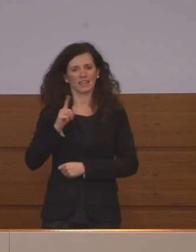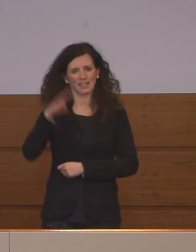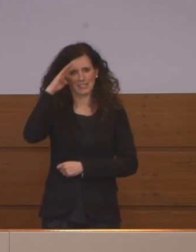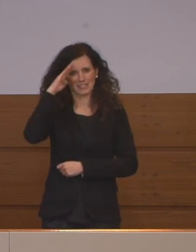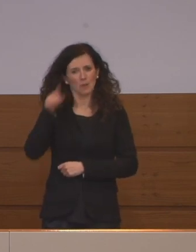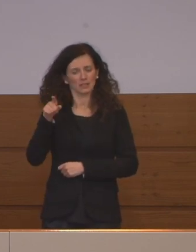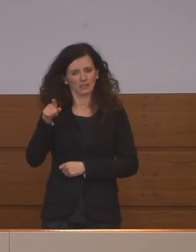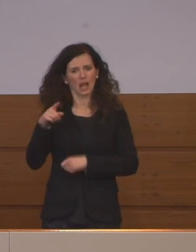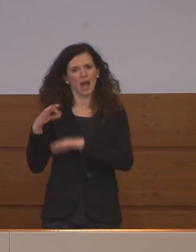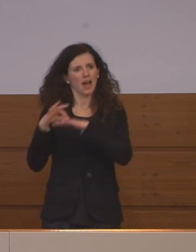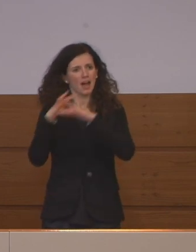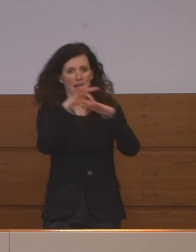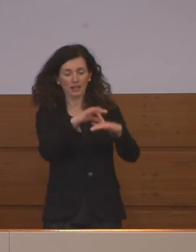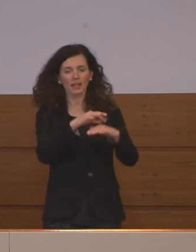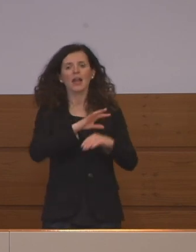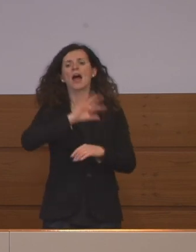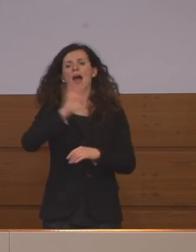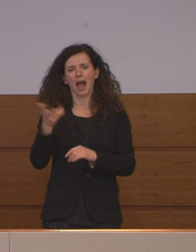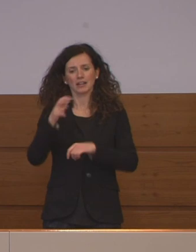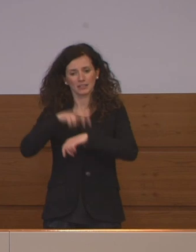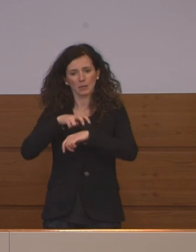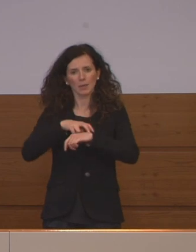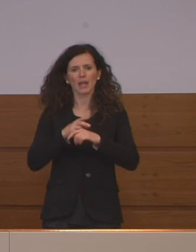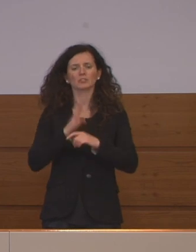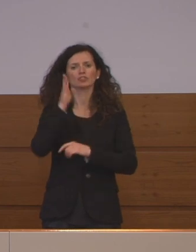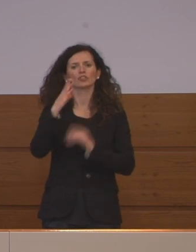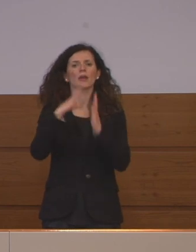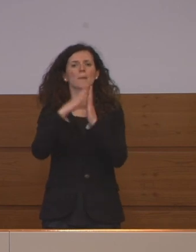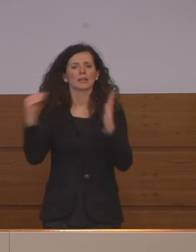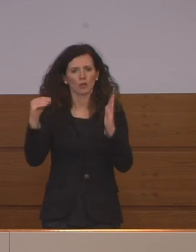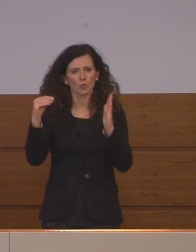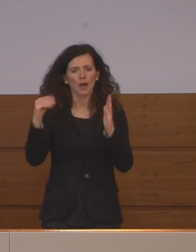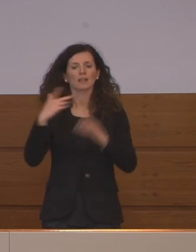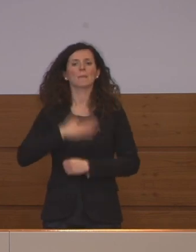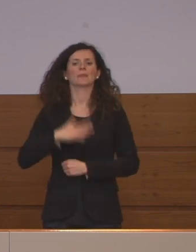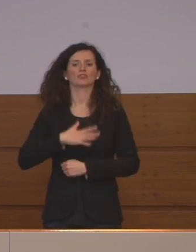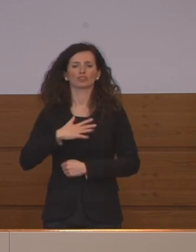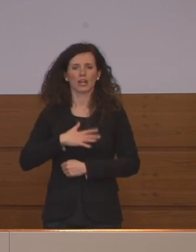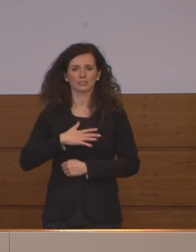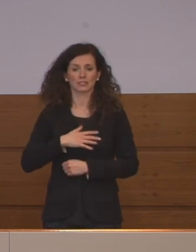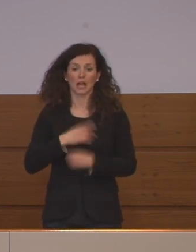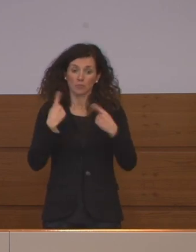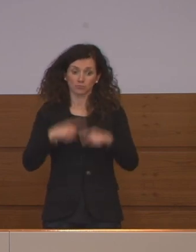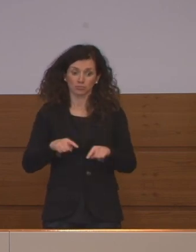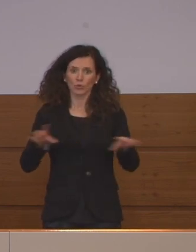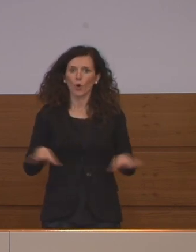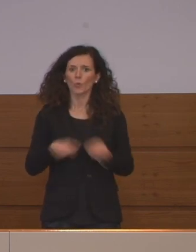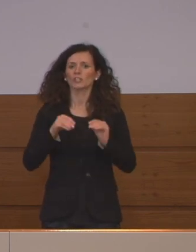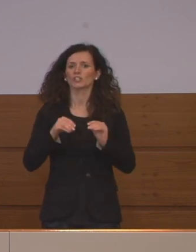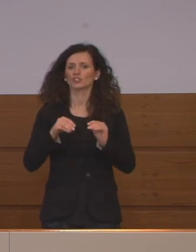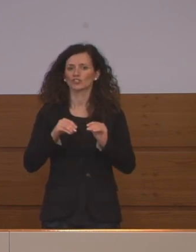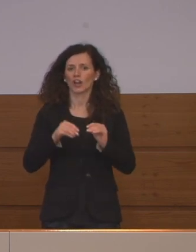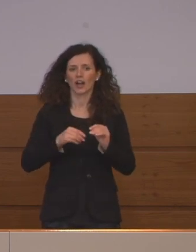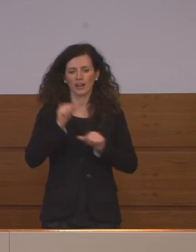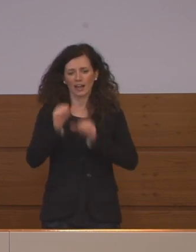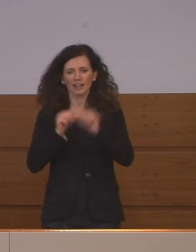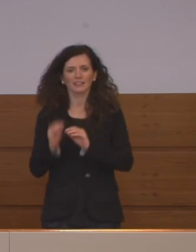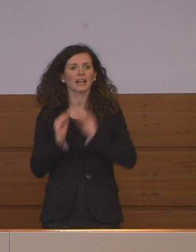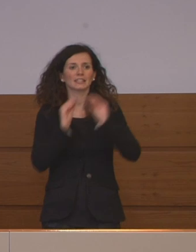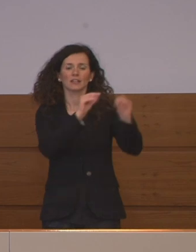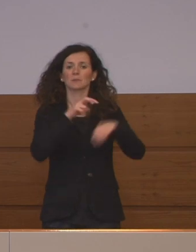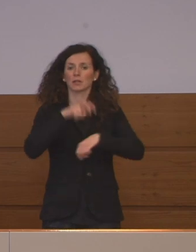andranno invece in emilia romagna a piacenza per dare supporto questi sono i primi trasferimenti ma da qui da domani in poi